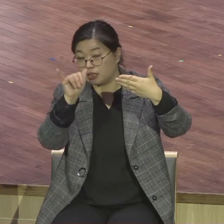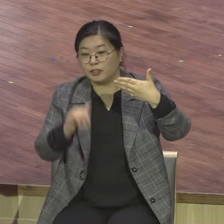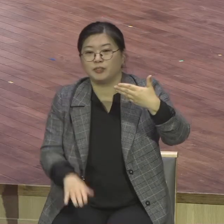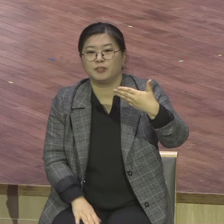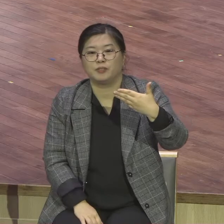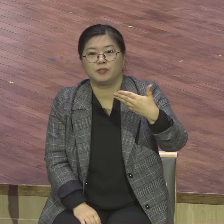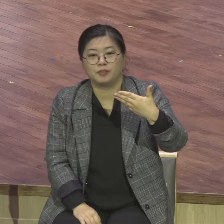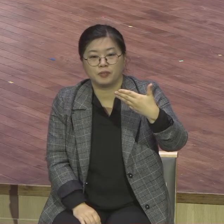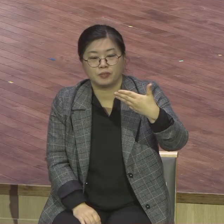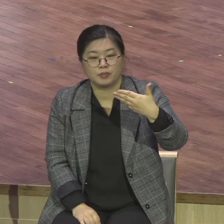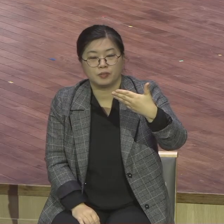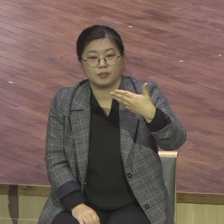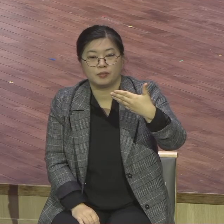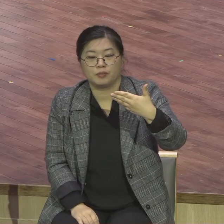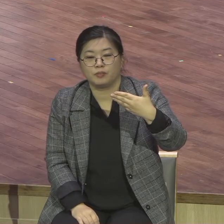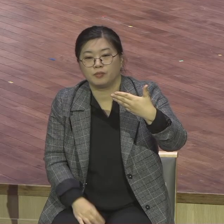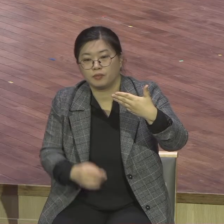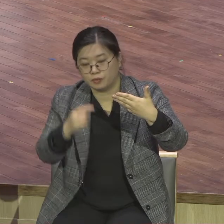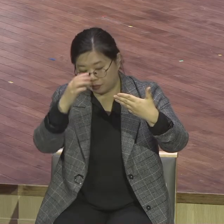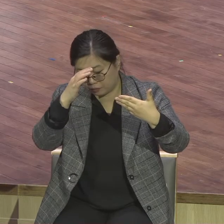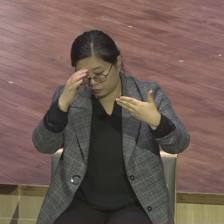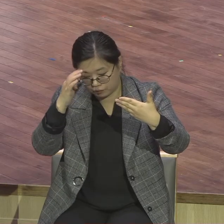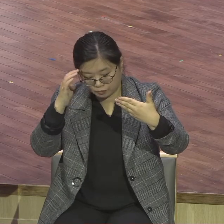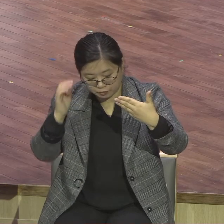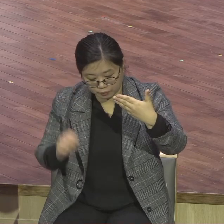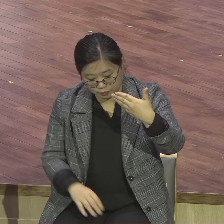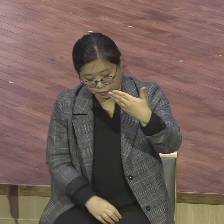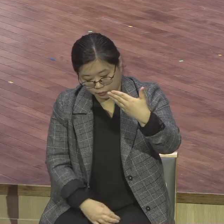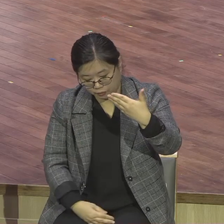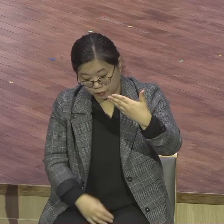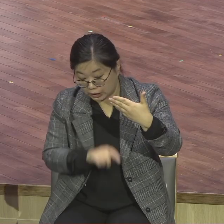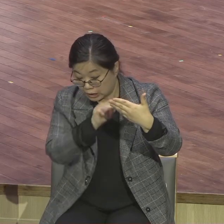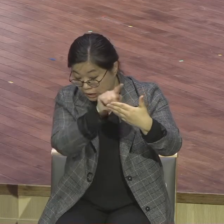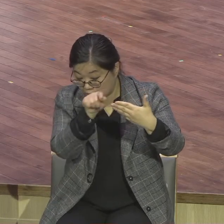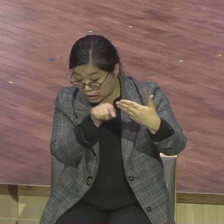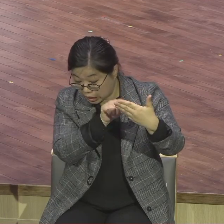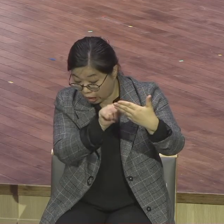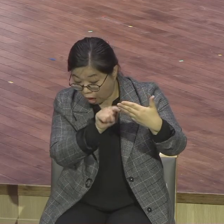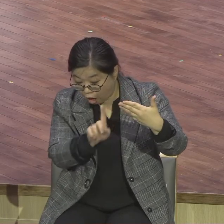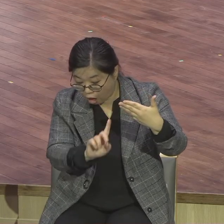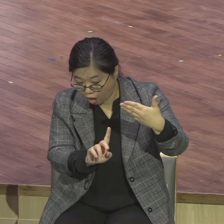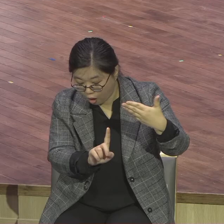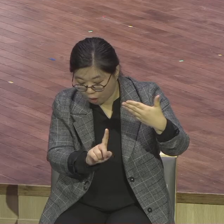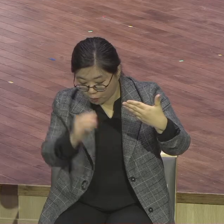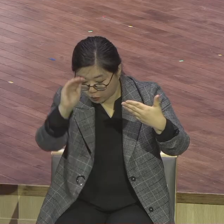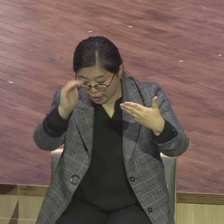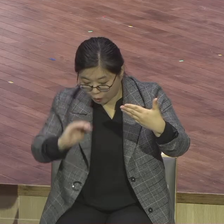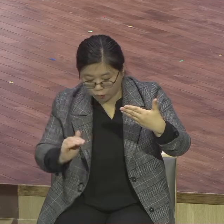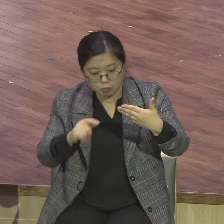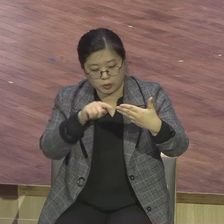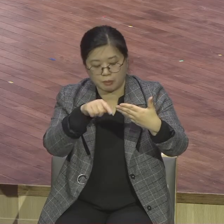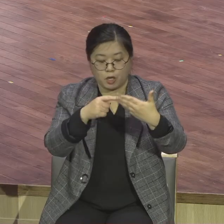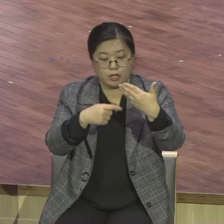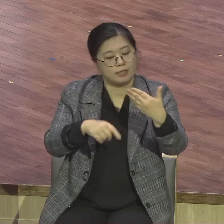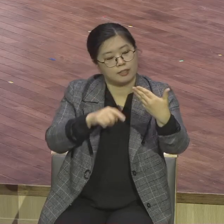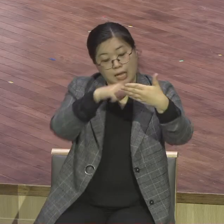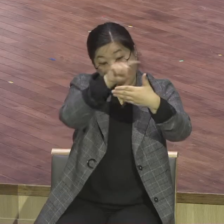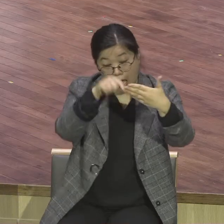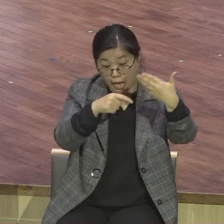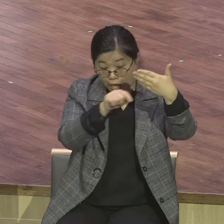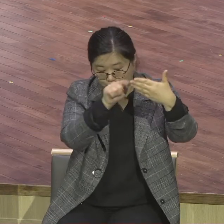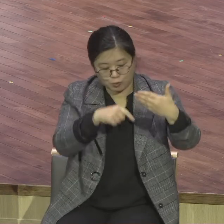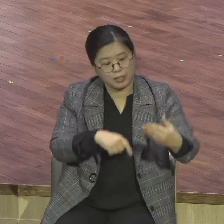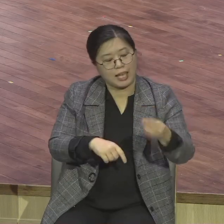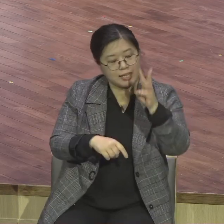이 응답, 실해진 응답을 받게 되는데 무엇보다 이미 내 안에 있는 세 가지를 볼 수 있어야 돼요.